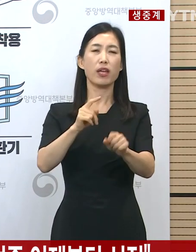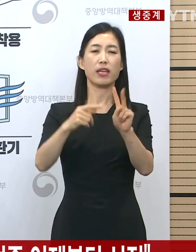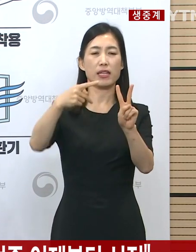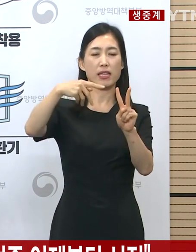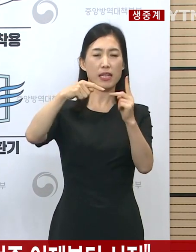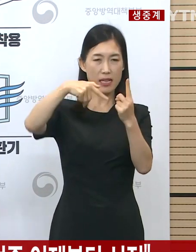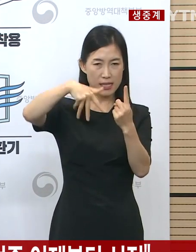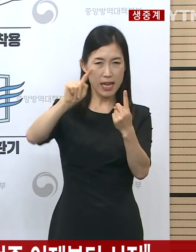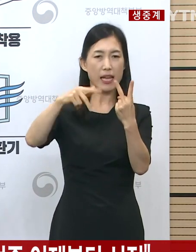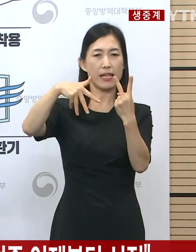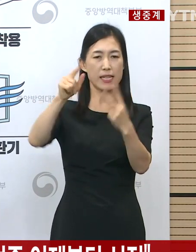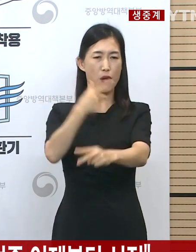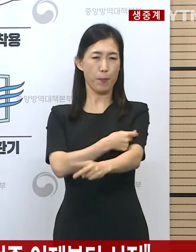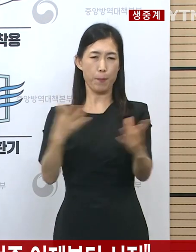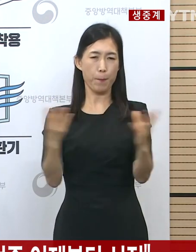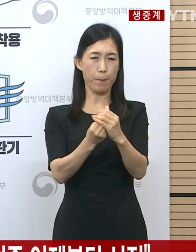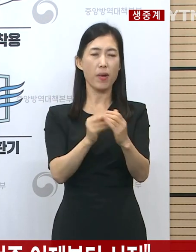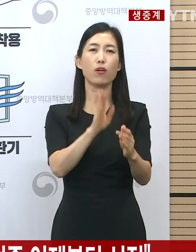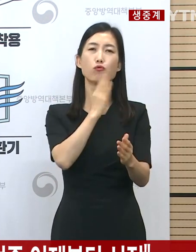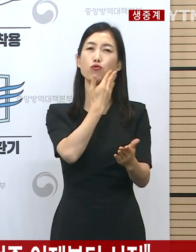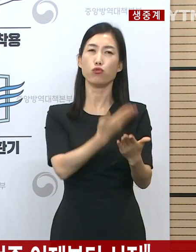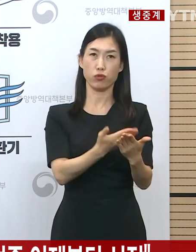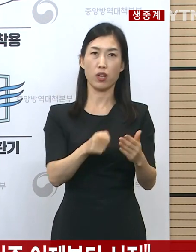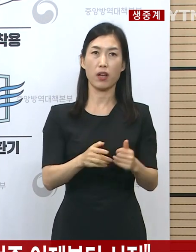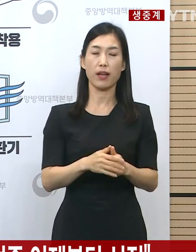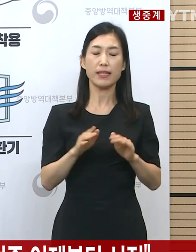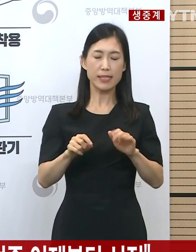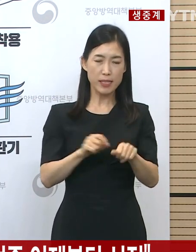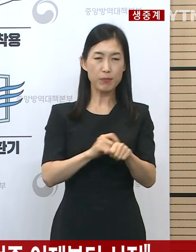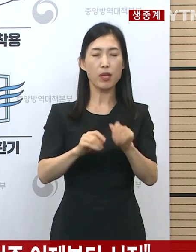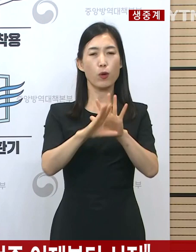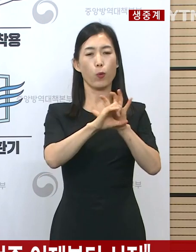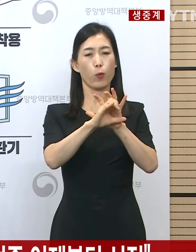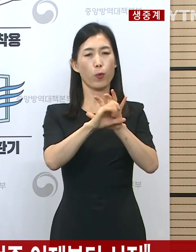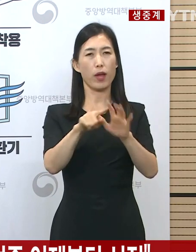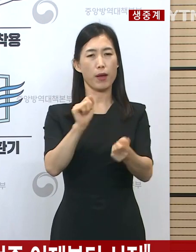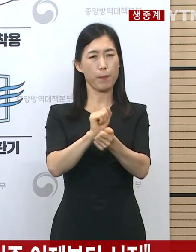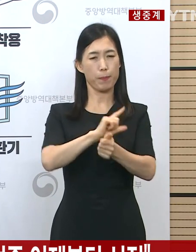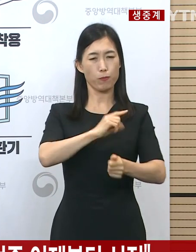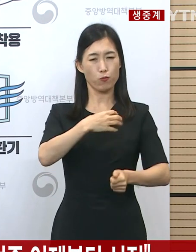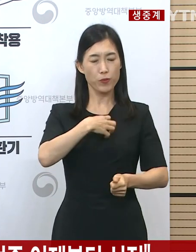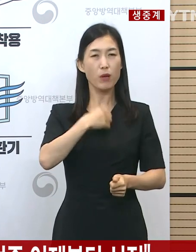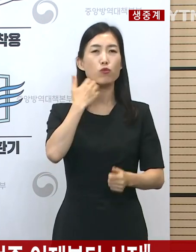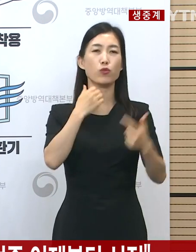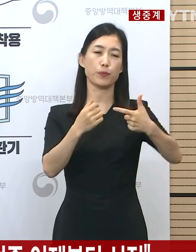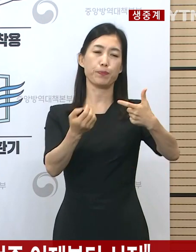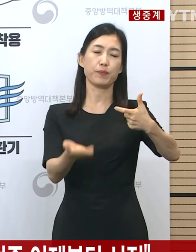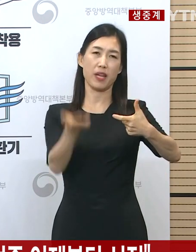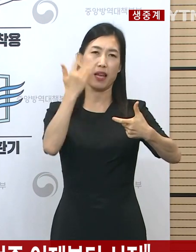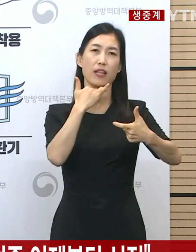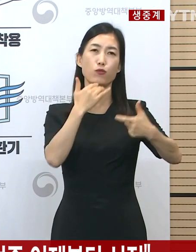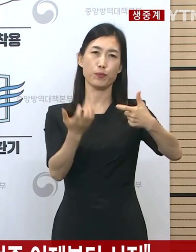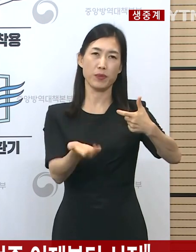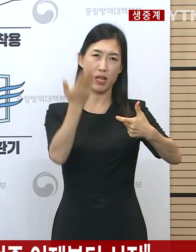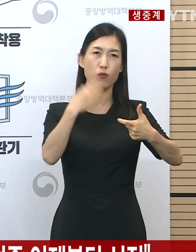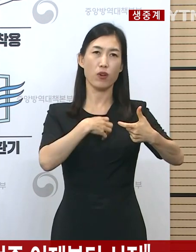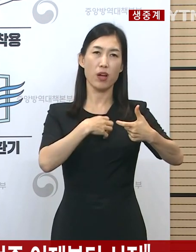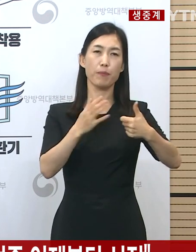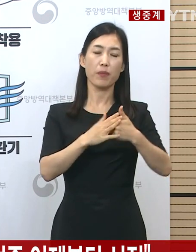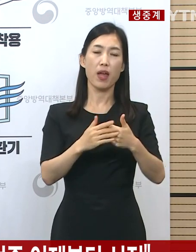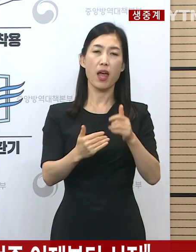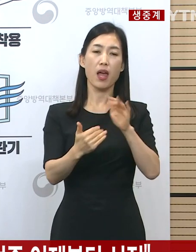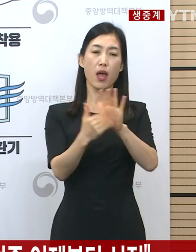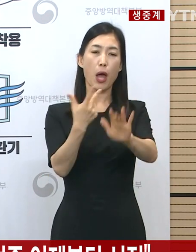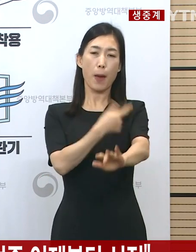무엇보다도 중요합니다. 특히 코로나19의 고위험군이신 60대 이상 연령층은 예방접종을 통해서